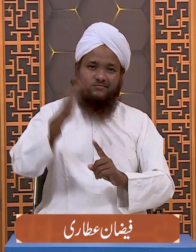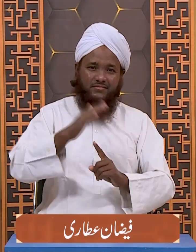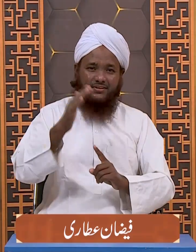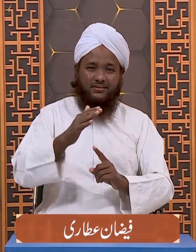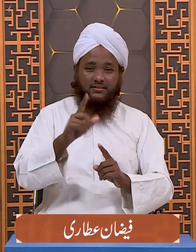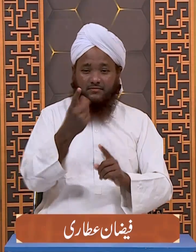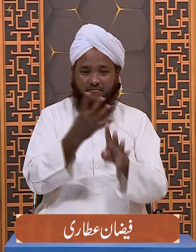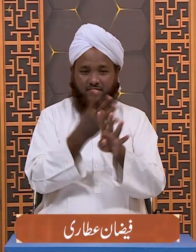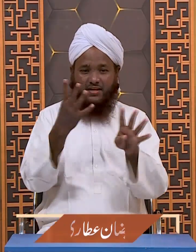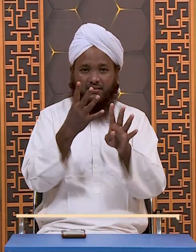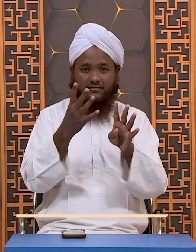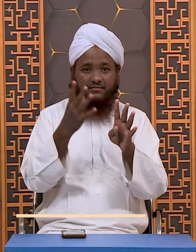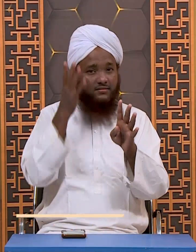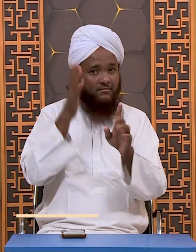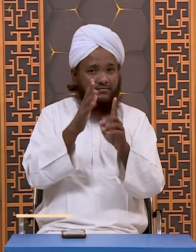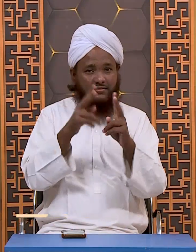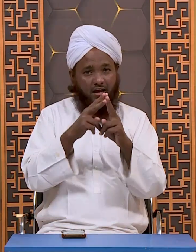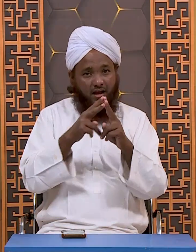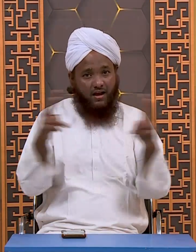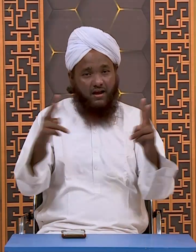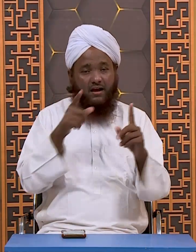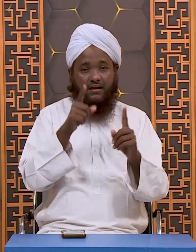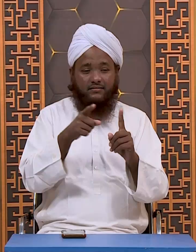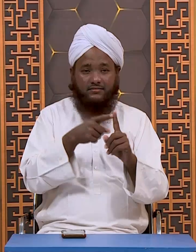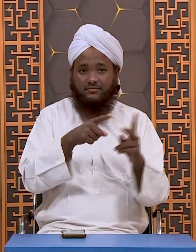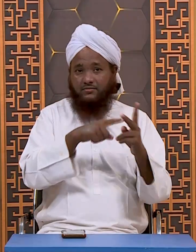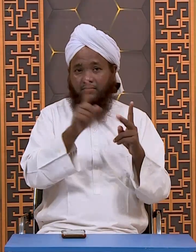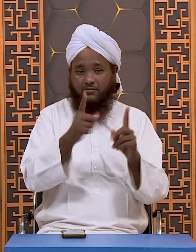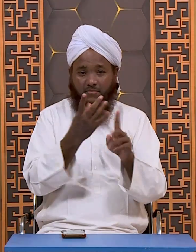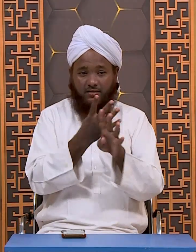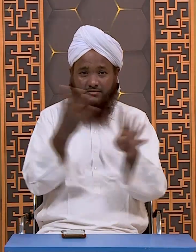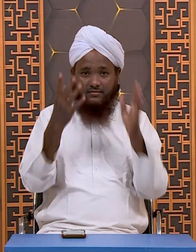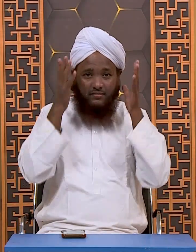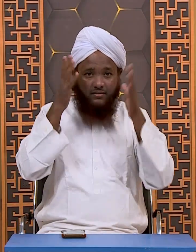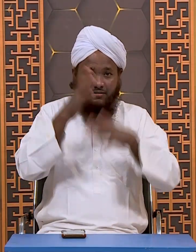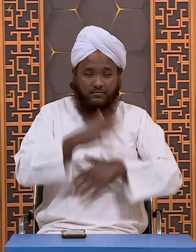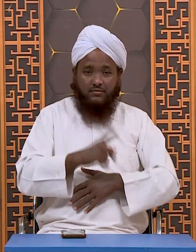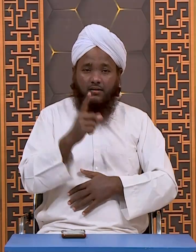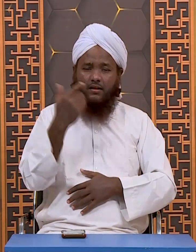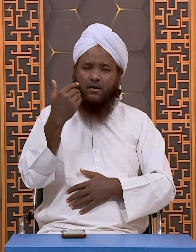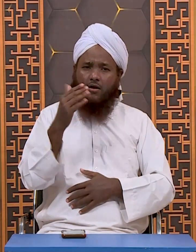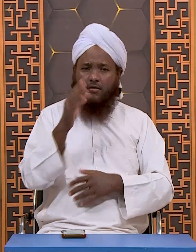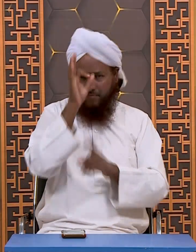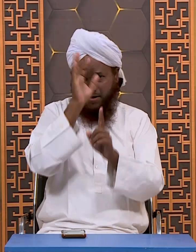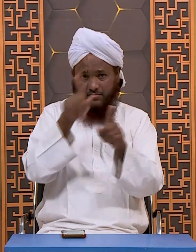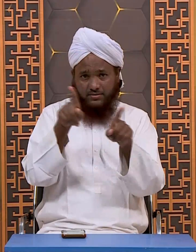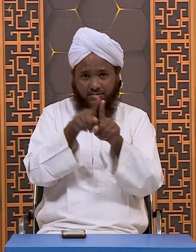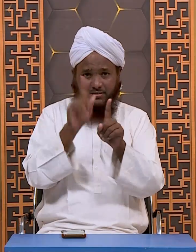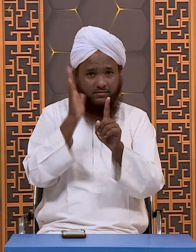کے عادی بن جائیں گے، آپ پکے نمازی بن جائیں گے۔ اور جو پہلے صف کا نمازی ہو، تکبیر اولیٰ کے ساتھ نماز پڑھنے والا ہو، اس کی فضیلت کیا ہے؟